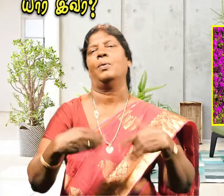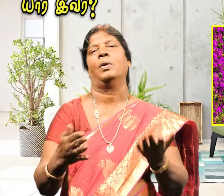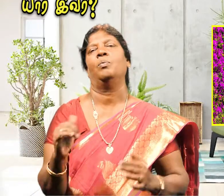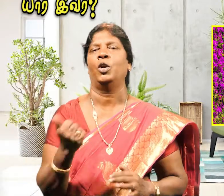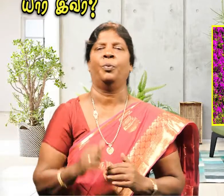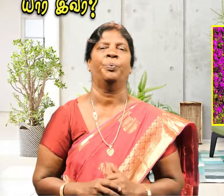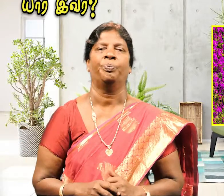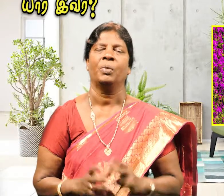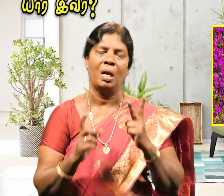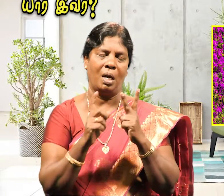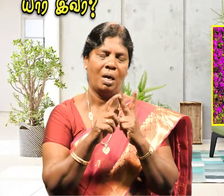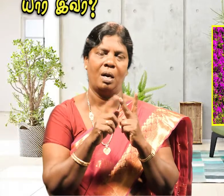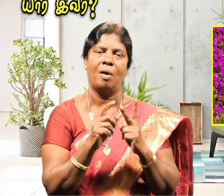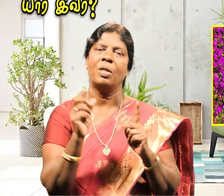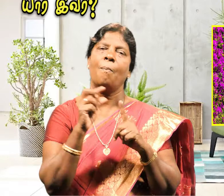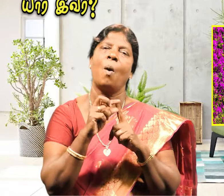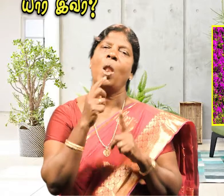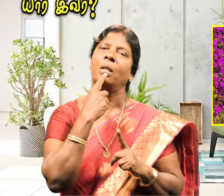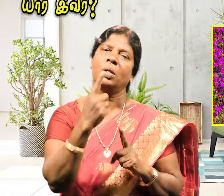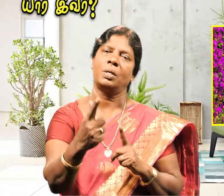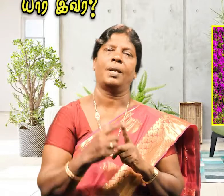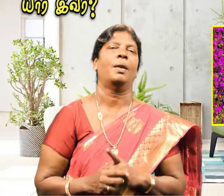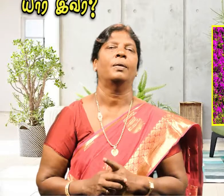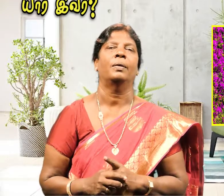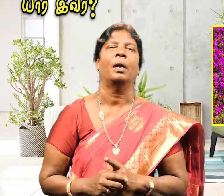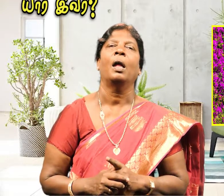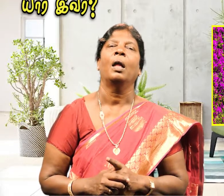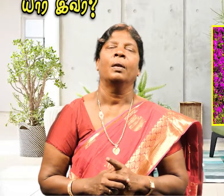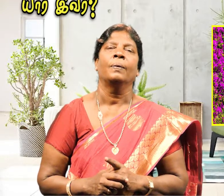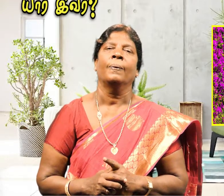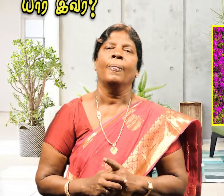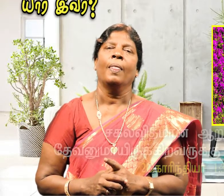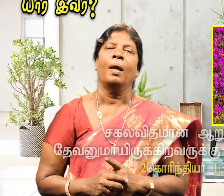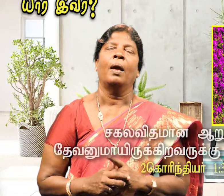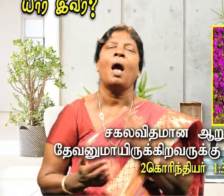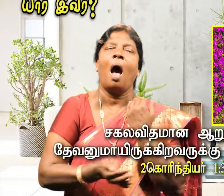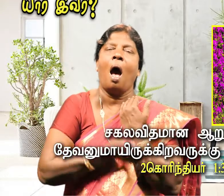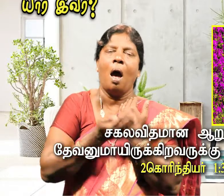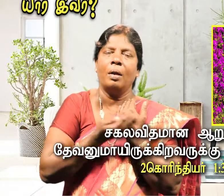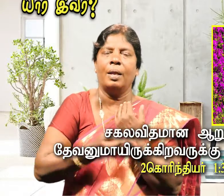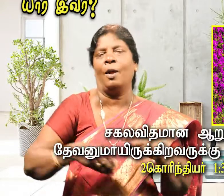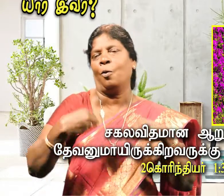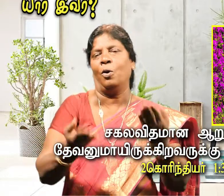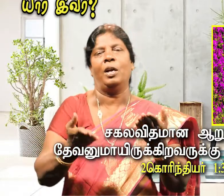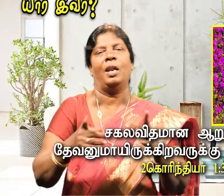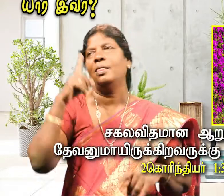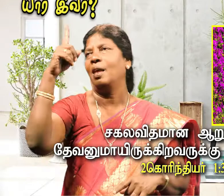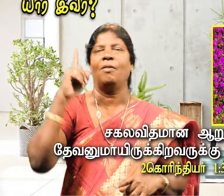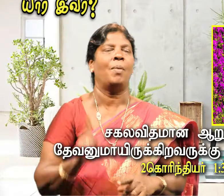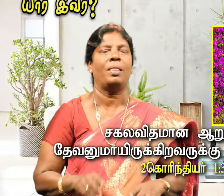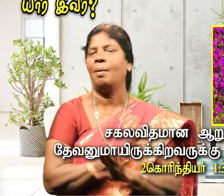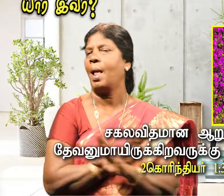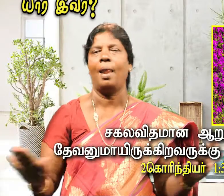கொடுக்க முடியும். இரண்டாவதாக பவுல் சொல்லுகிறார், அவர் அந்த ஆறுதலின் கடவுளாய்